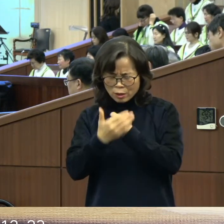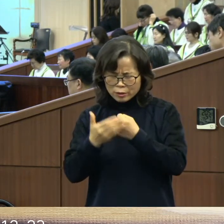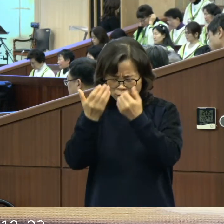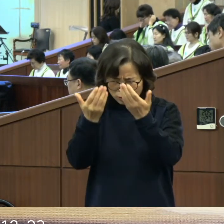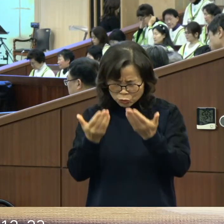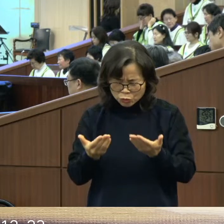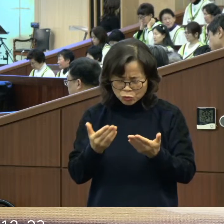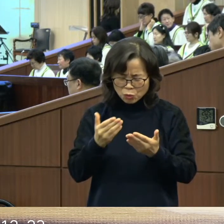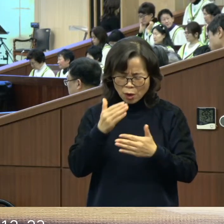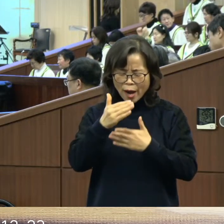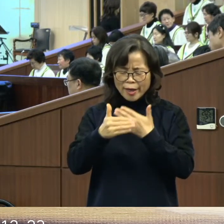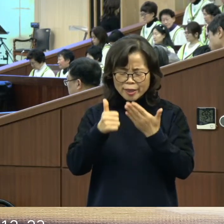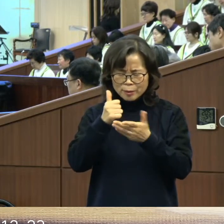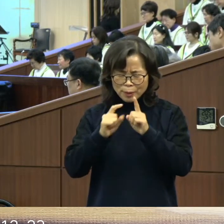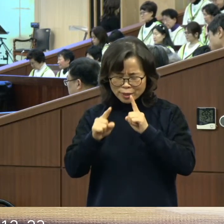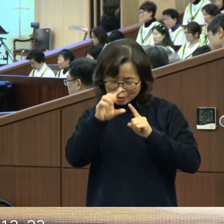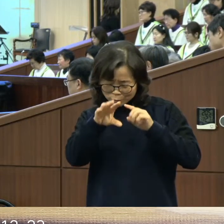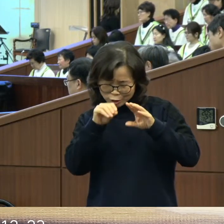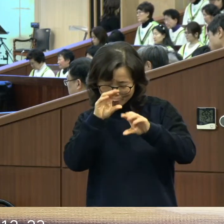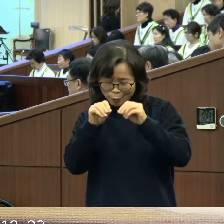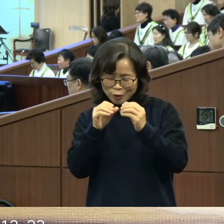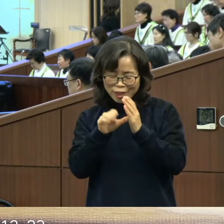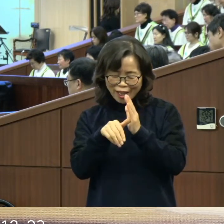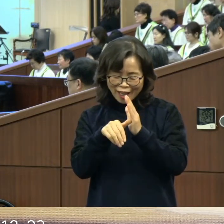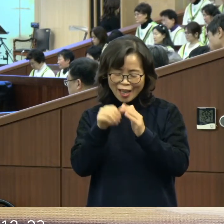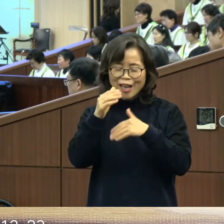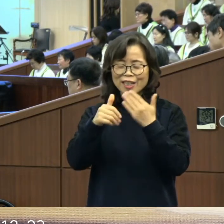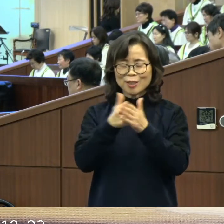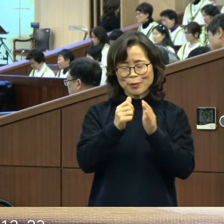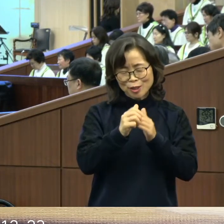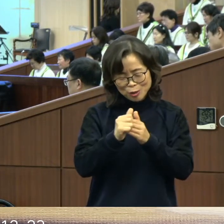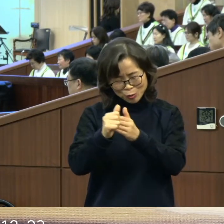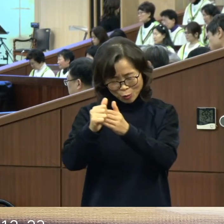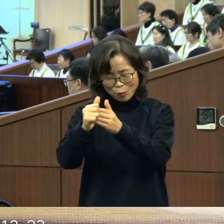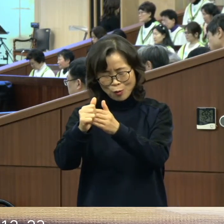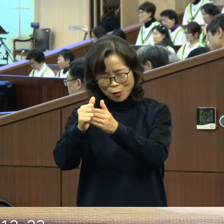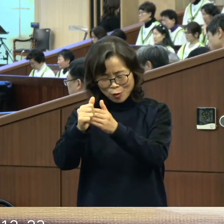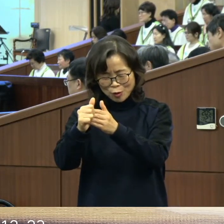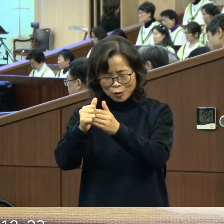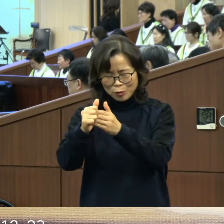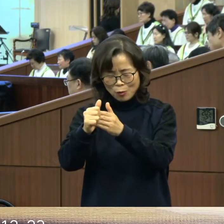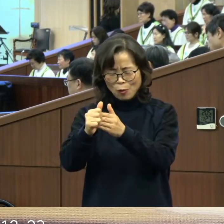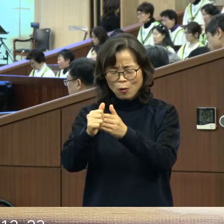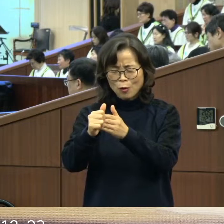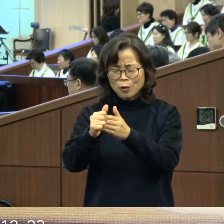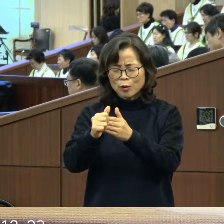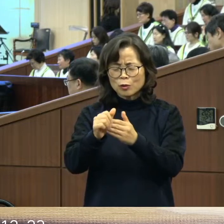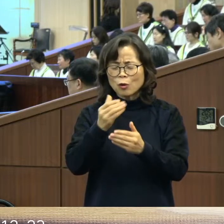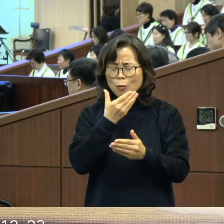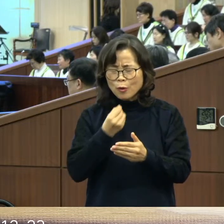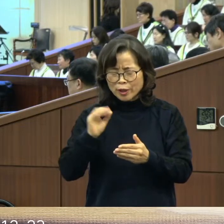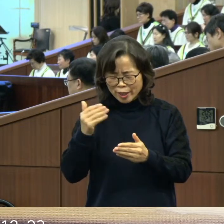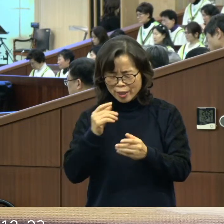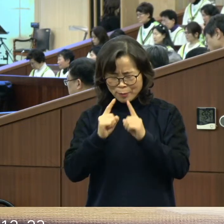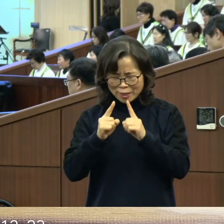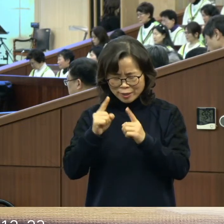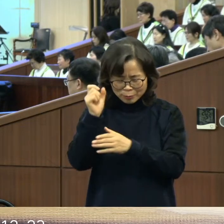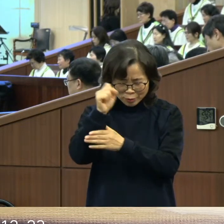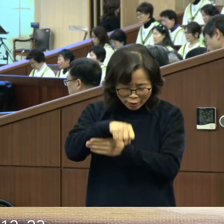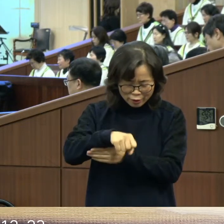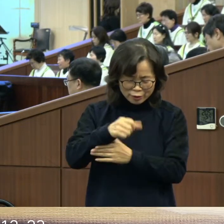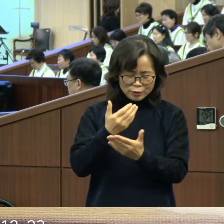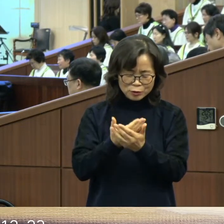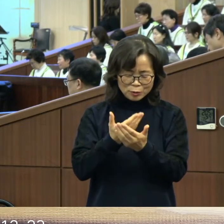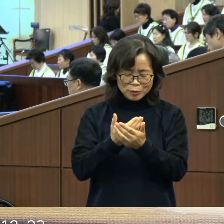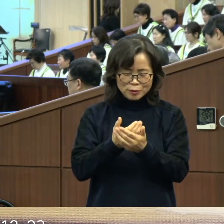주시고 또 말씀을 통하여 하나님의 인도를 받고 또 우리의 인생 가운데 복이 되는 말씀들 되게 하여